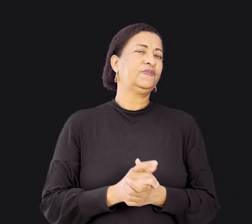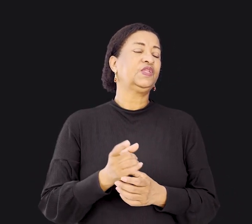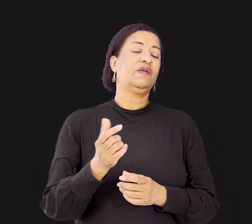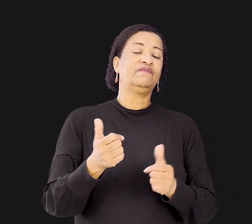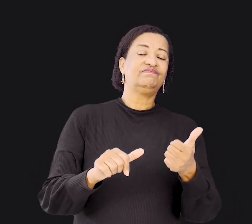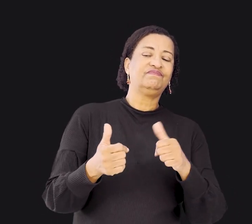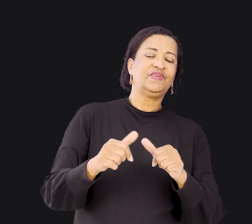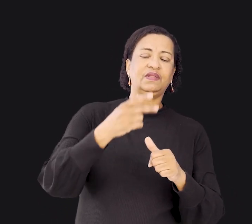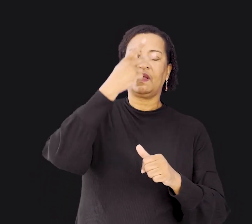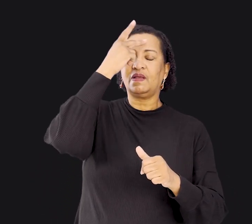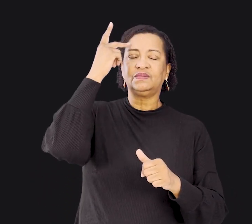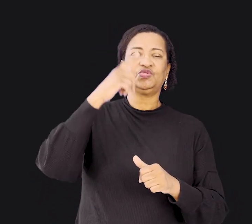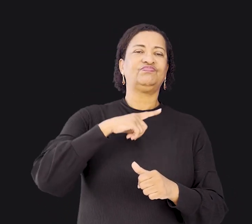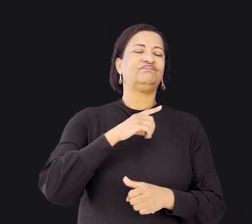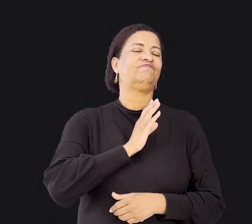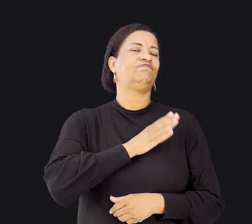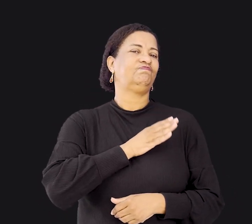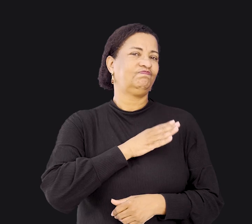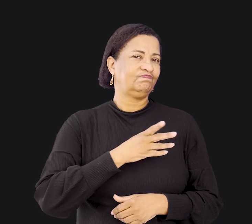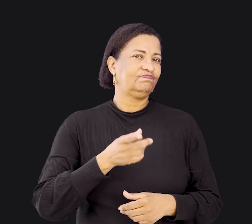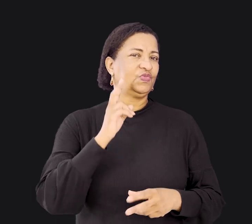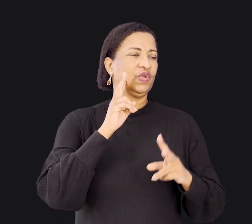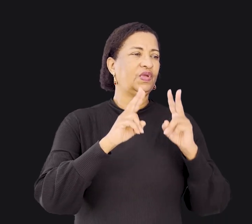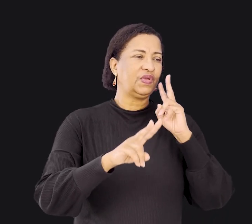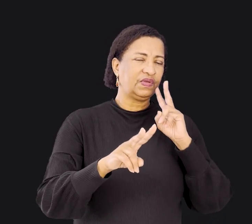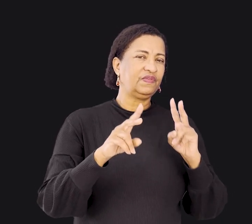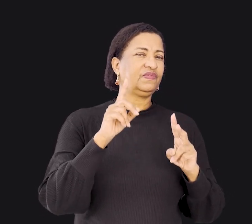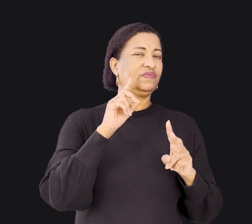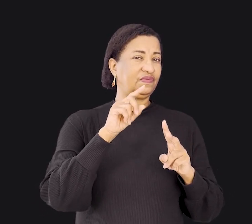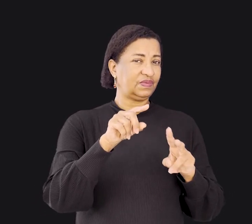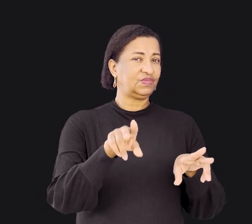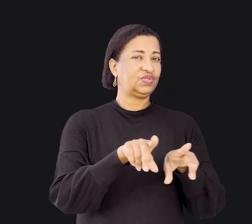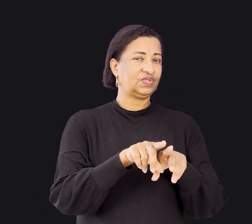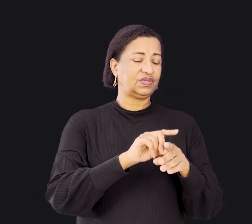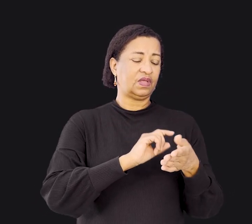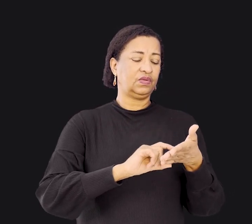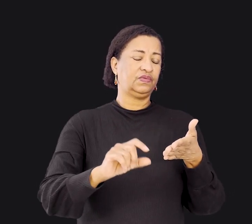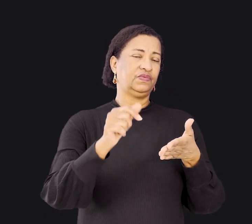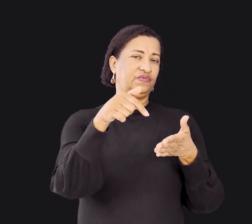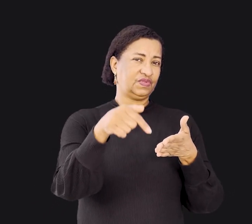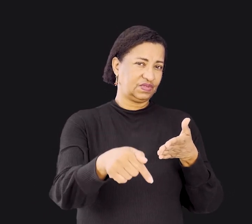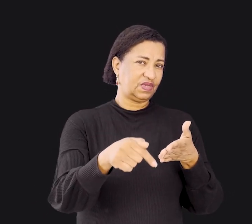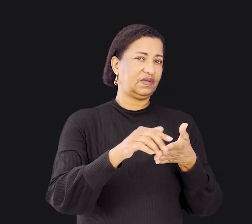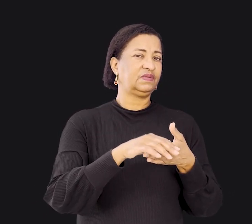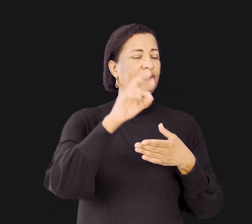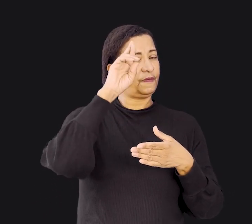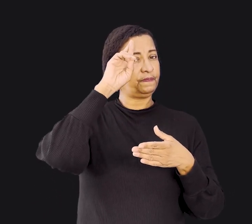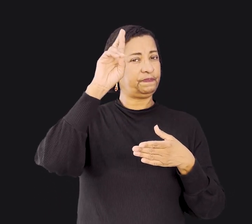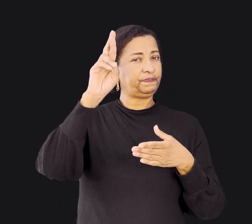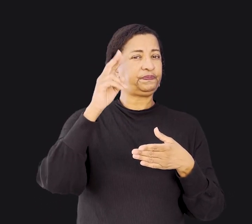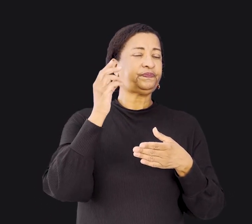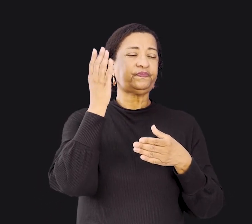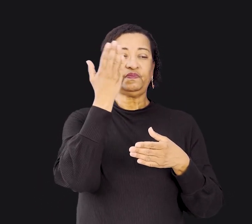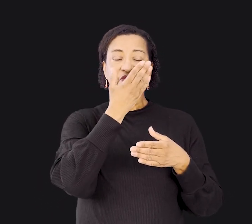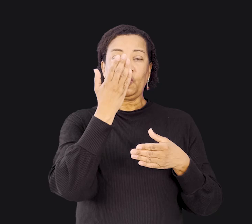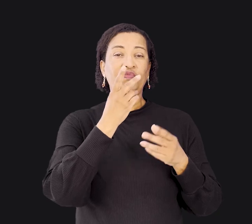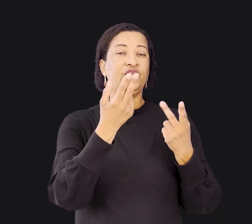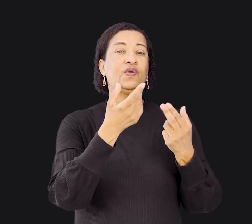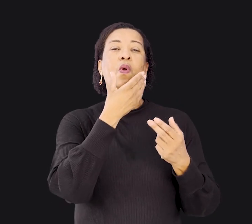no coração. É o que lemos em 1 Samuel 16, versículo 7. O Senhor não vê como vê o homem vê